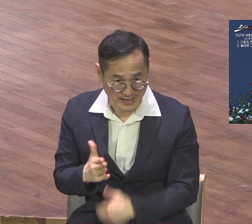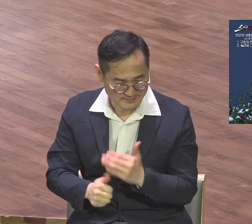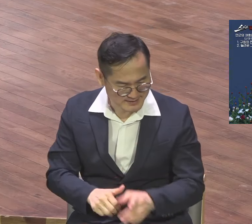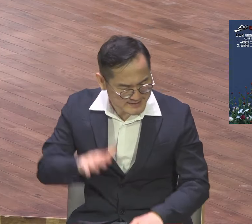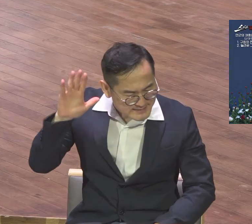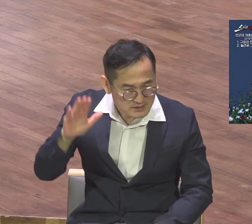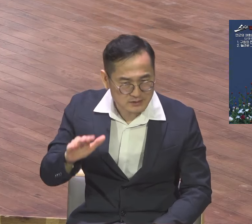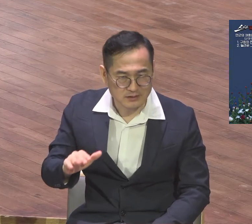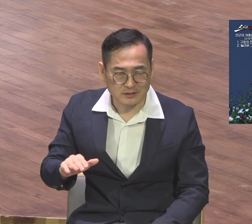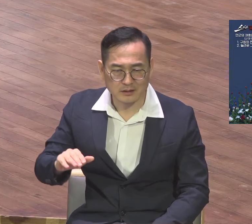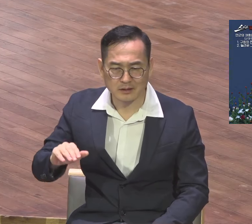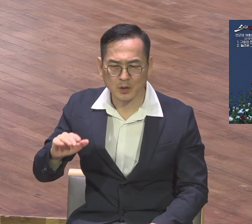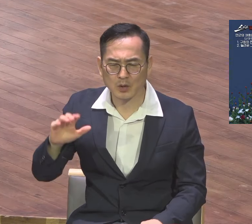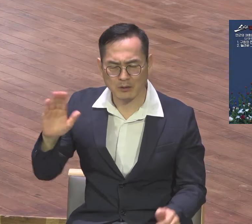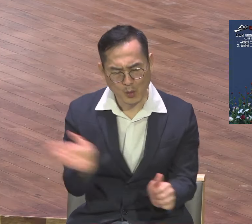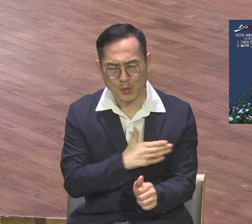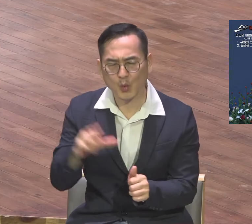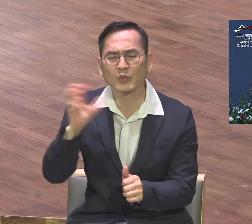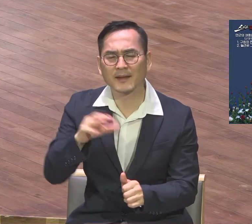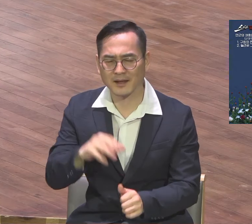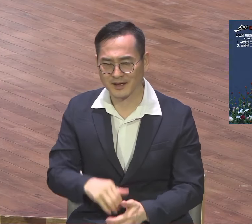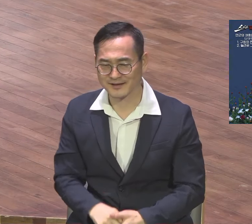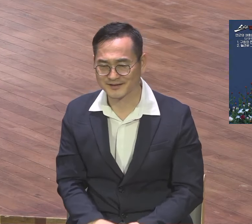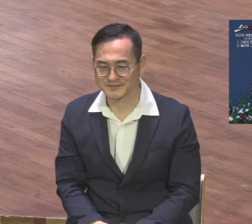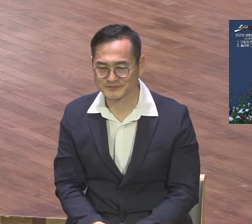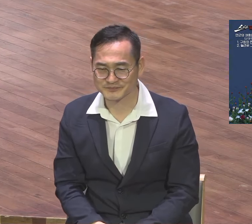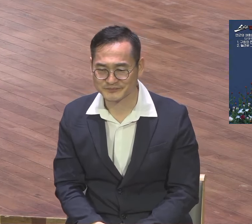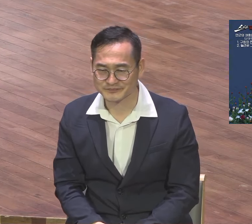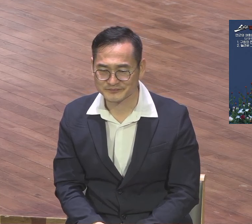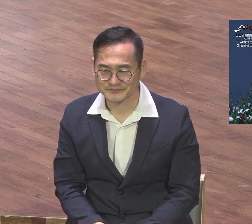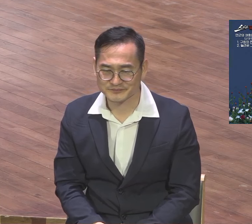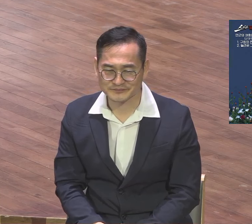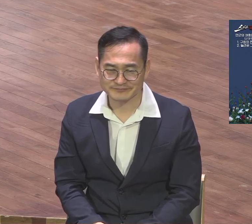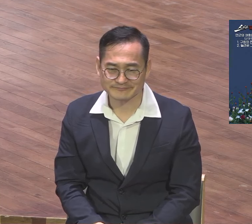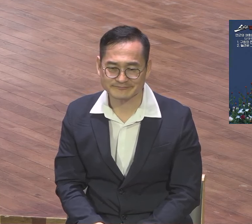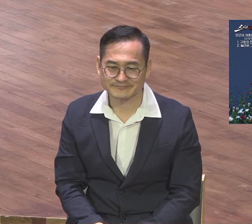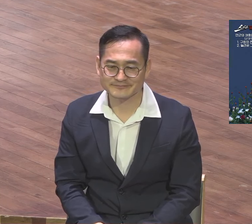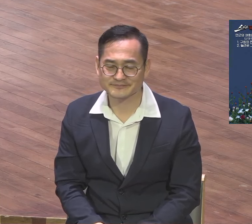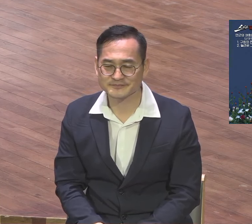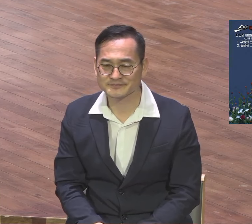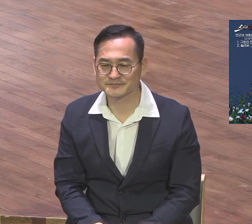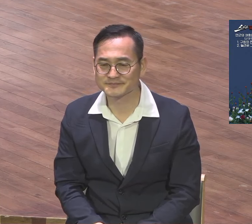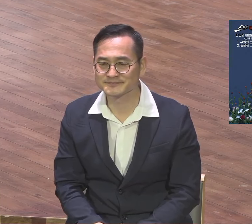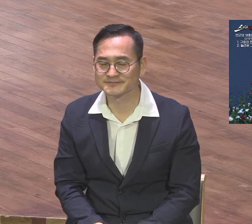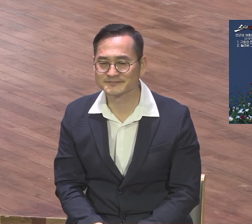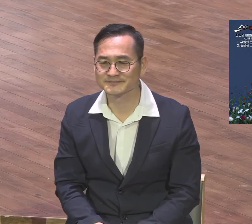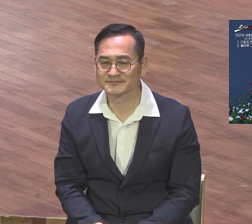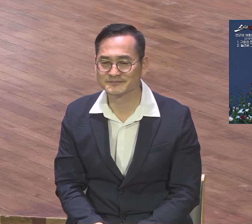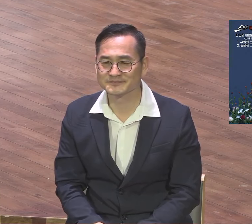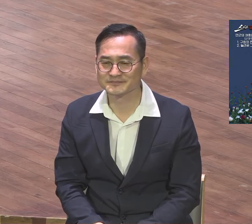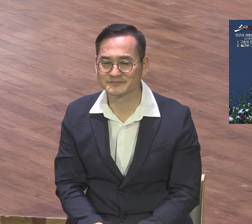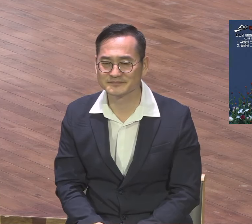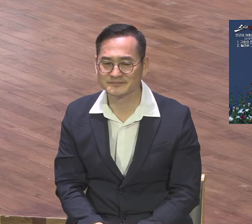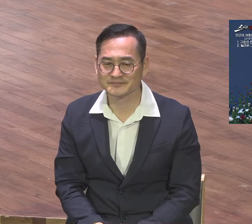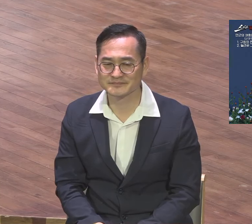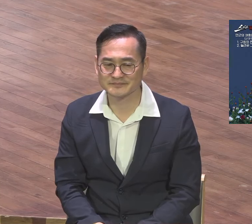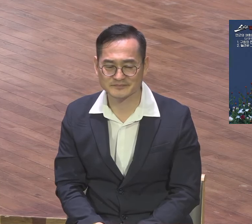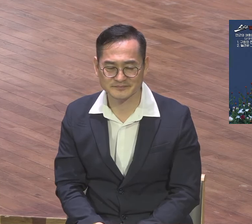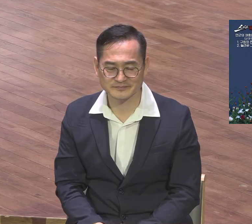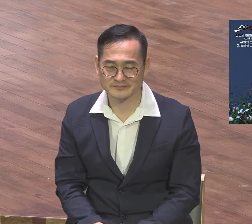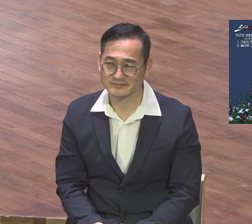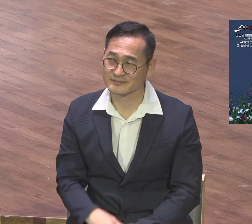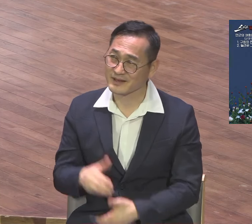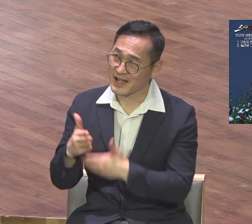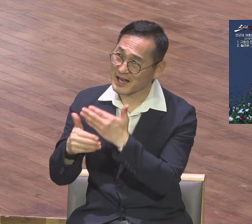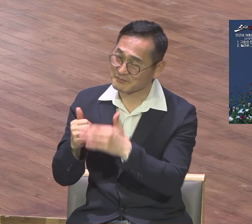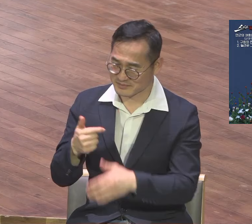막 안 해주면 안 되는 만큼 막 난 그럴 때가 많다니까요. 하나님이 안 해주면 쪽팔리도록 만들어 볼